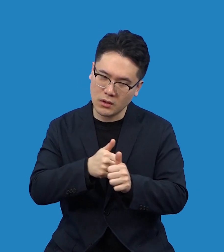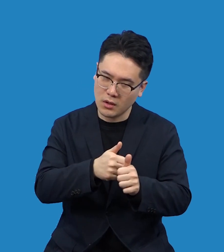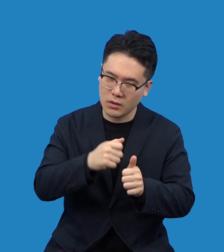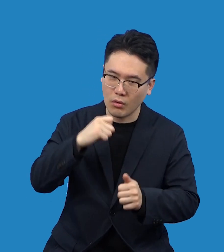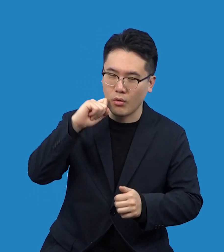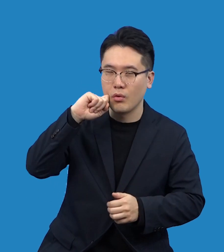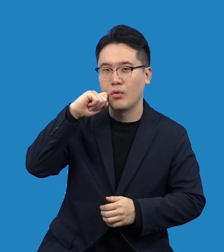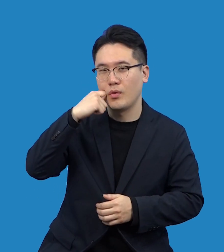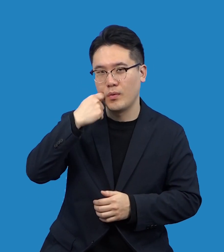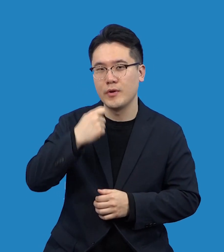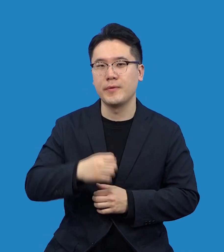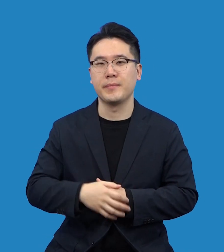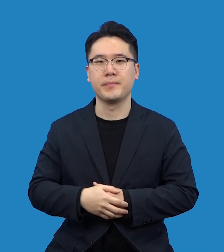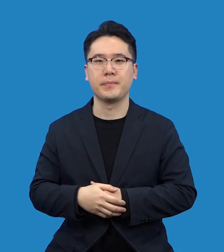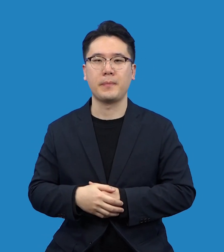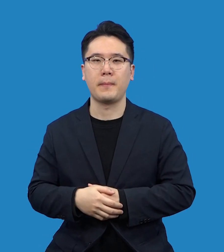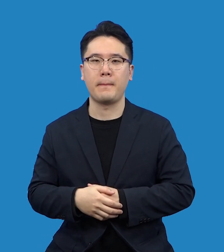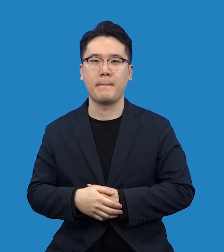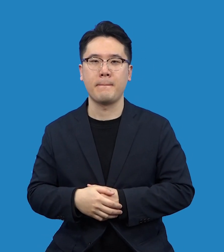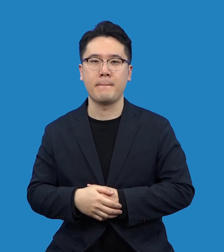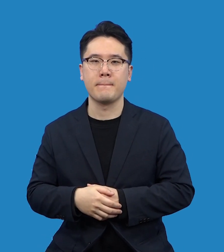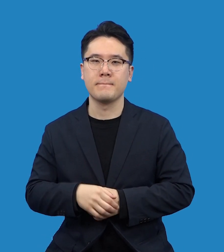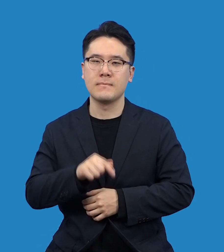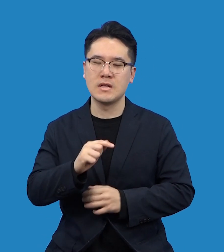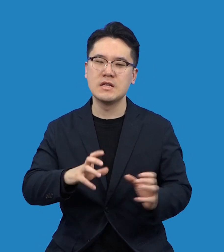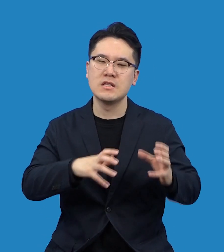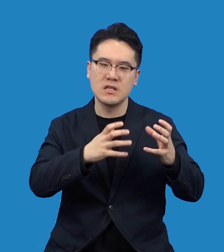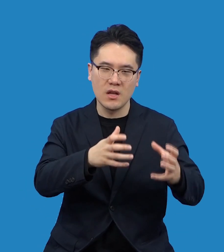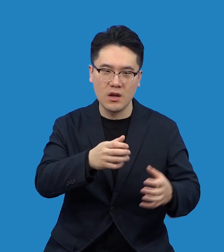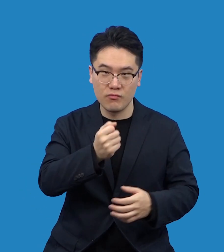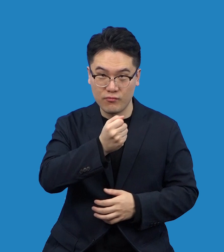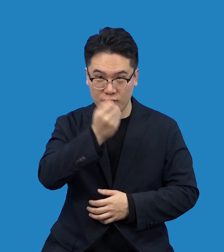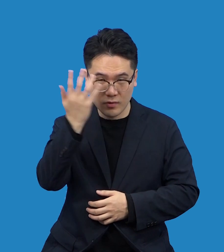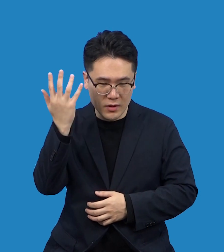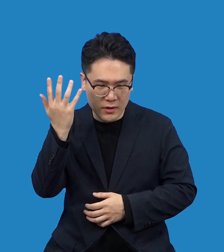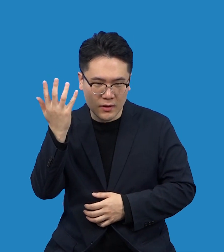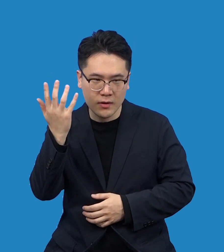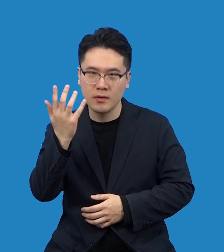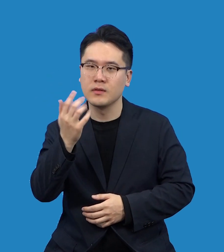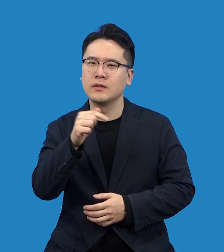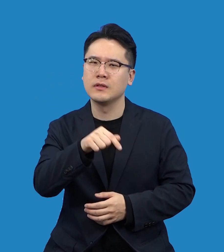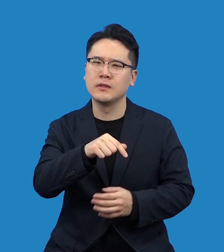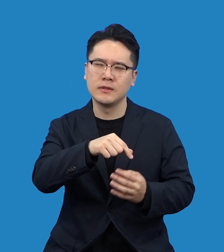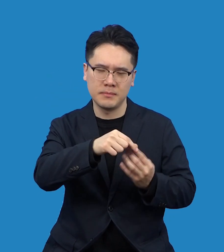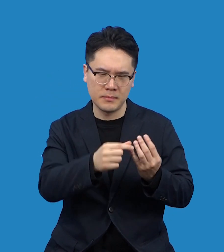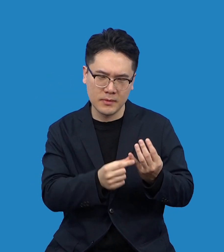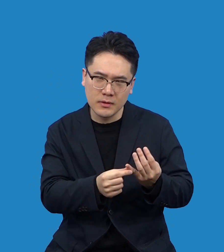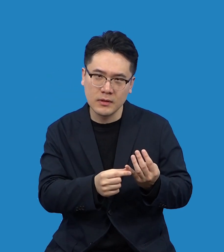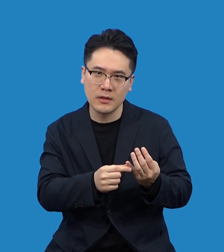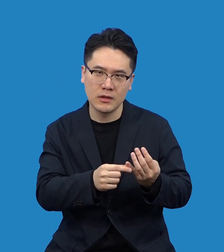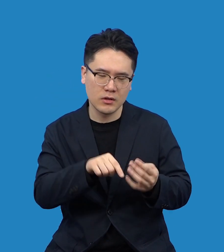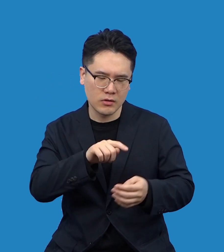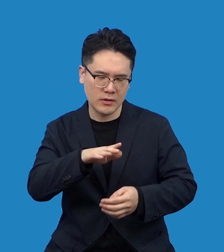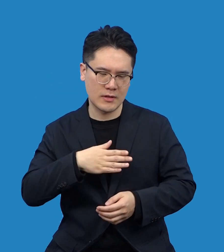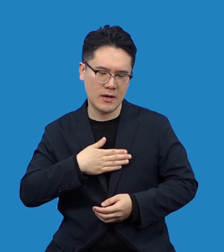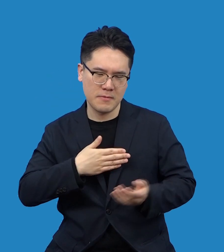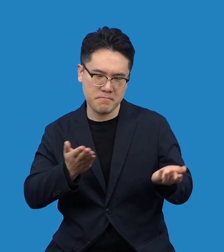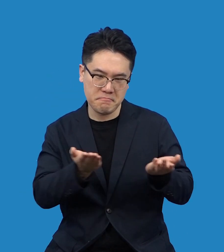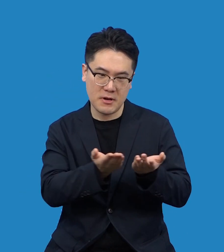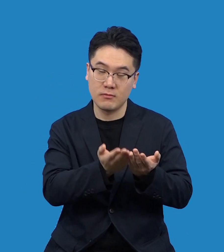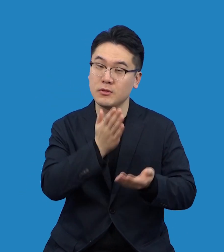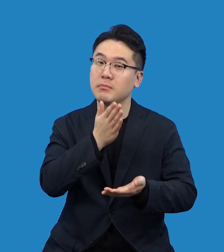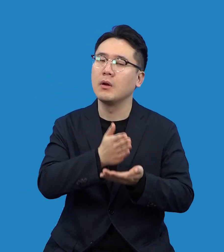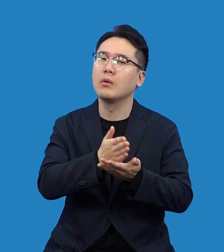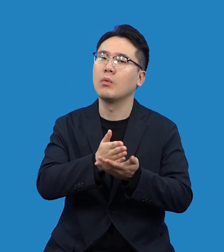어려워요. 이 세대의 흐름 패턴에 자신을 맞추지 마십시오. 도리어